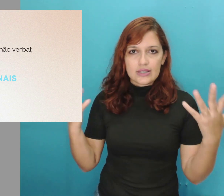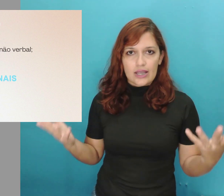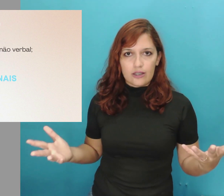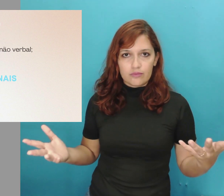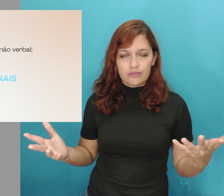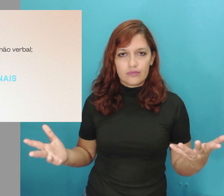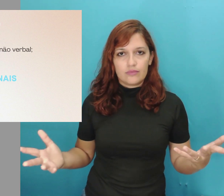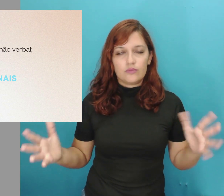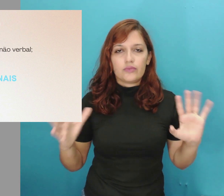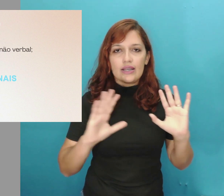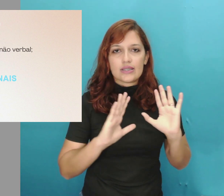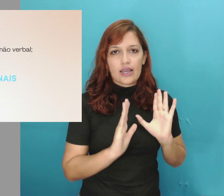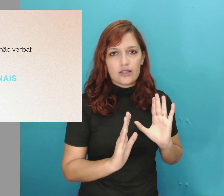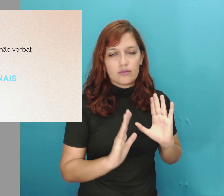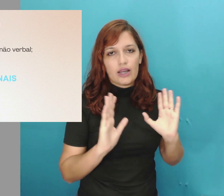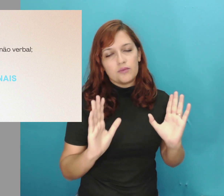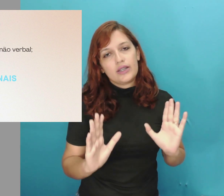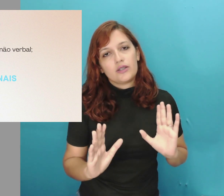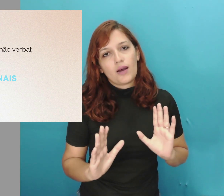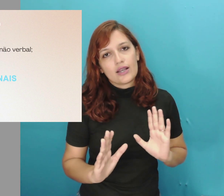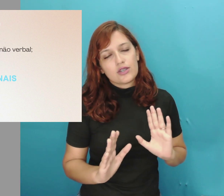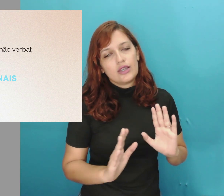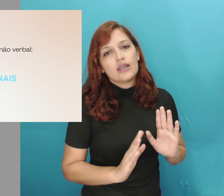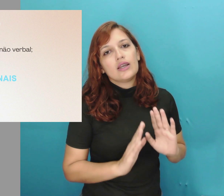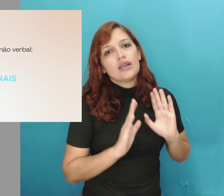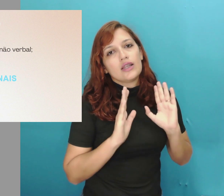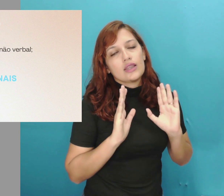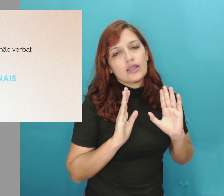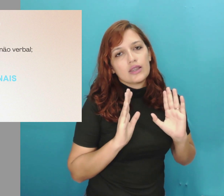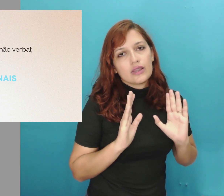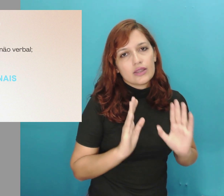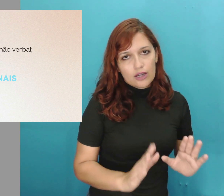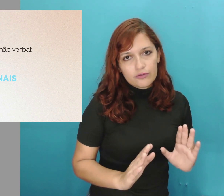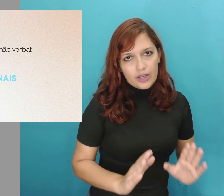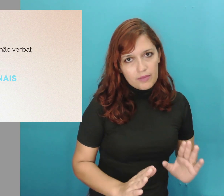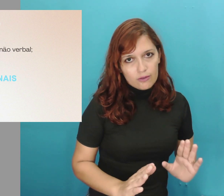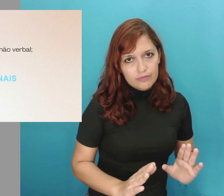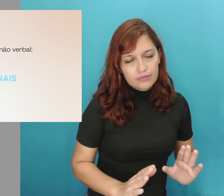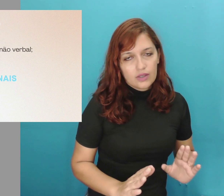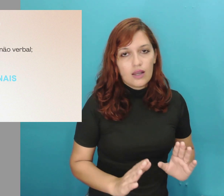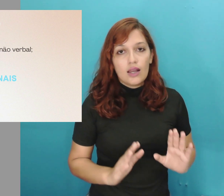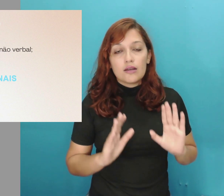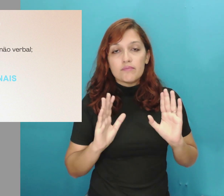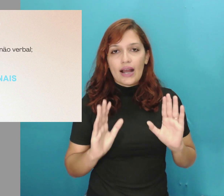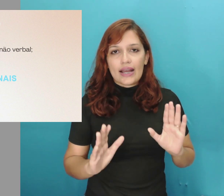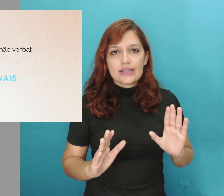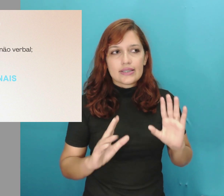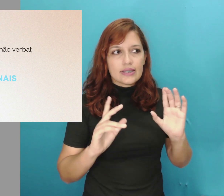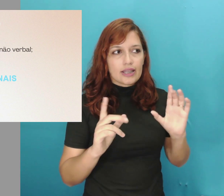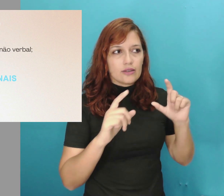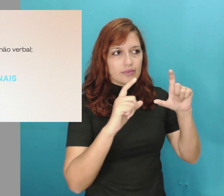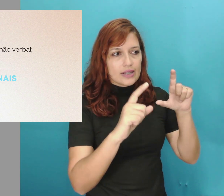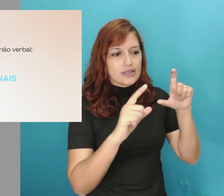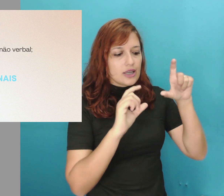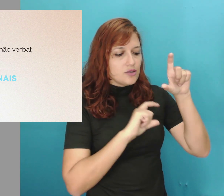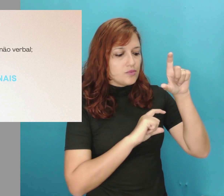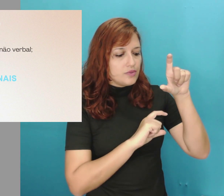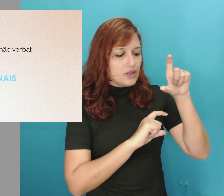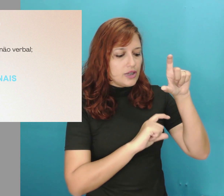desenho. Um desenho é uma linguagem não verbal. Mas se tem um desenho e